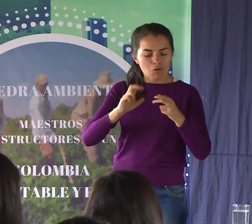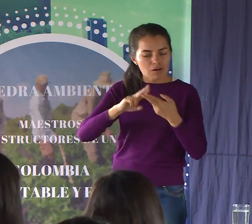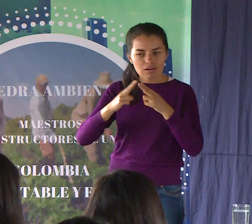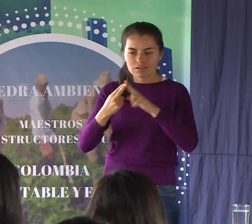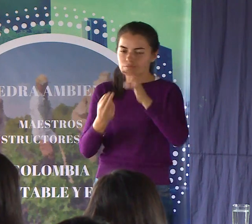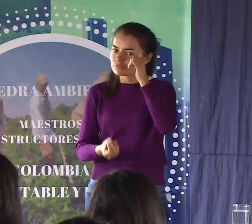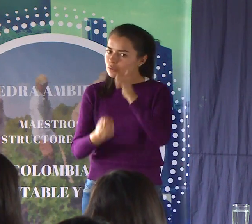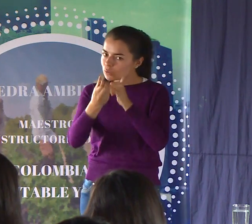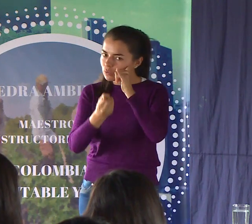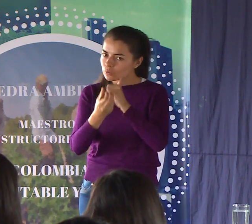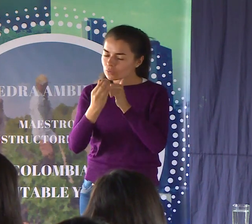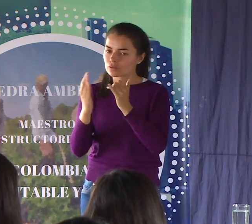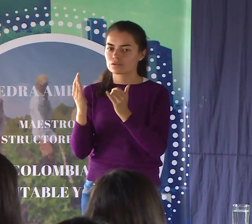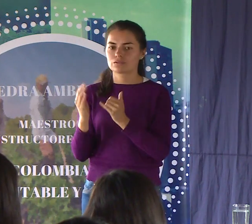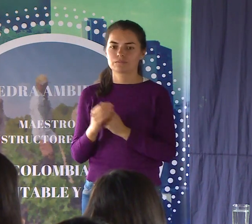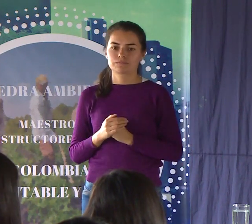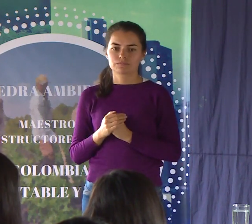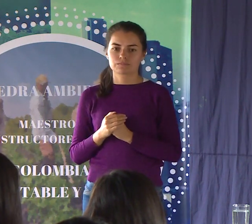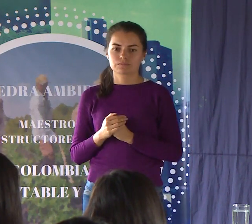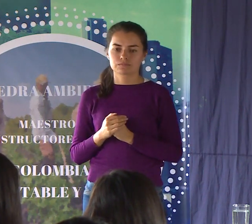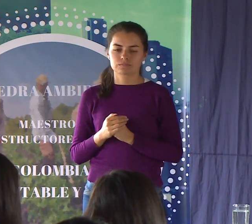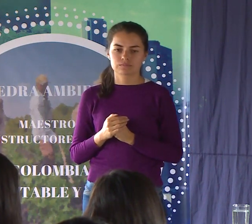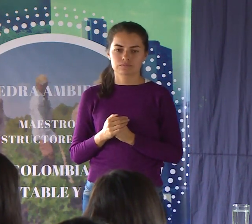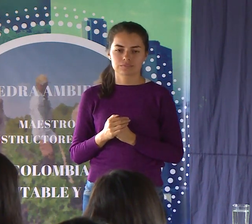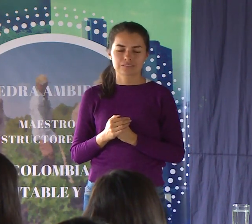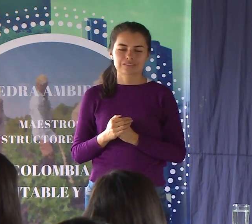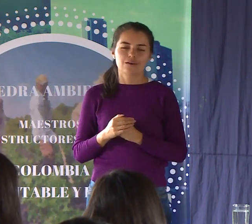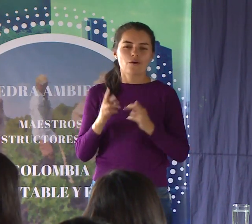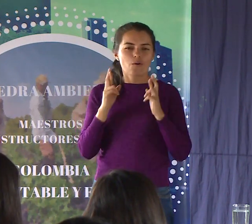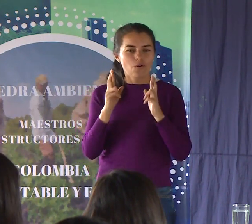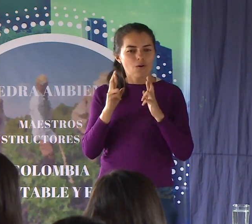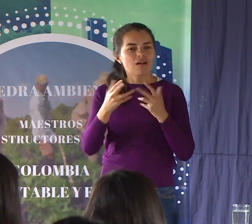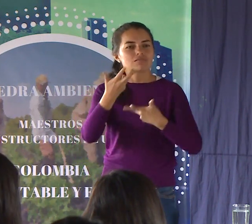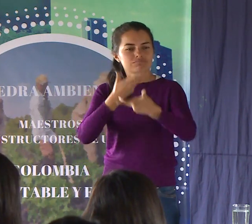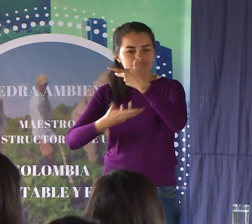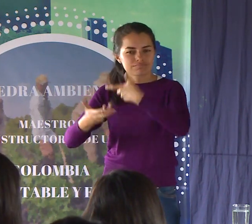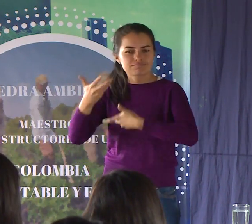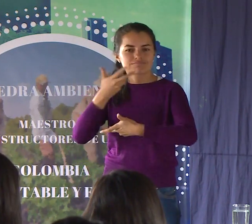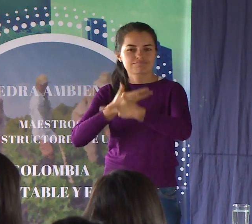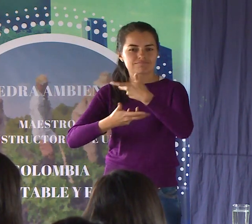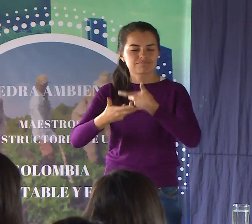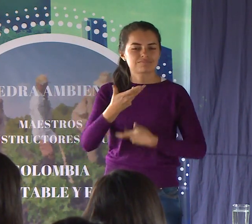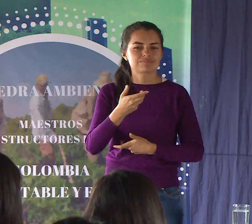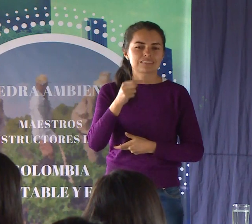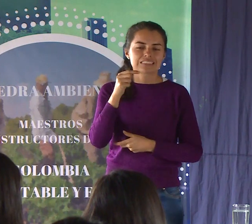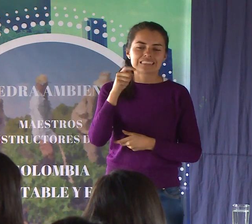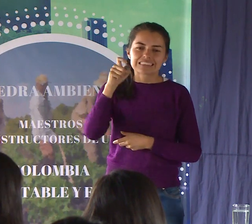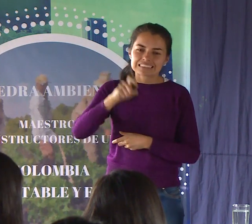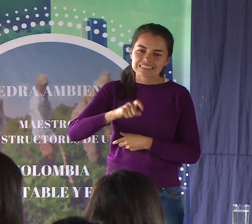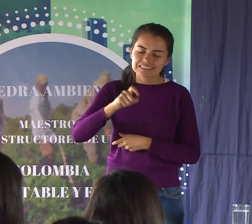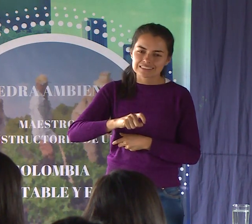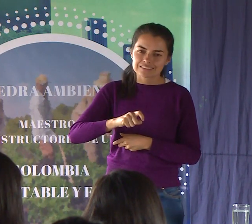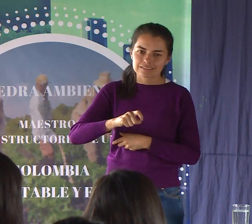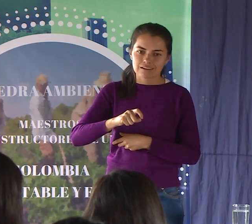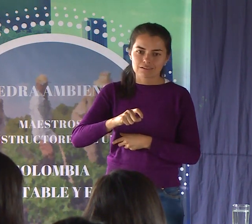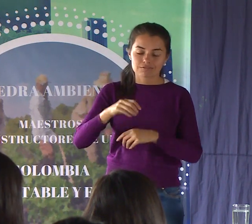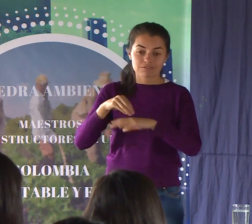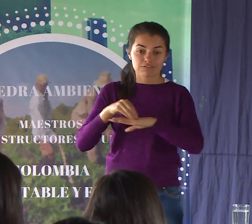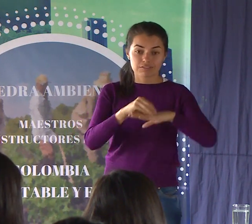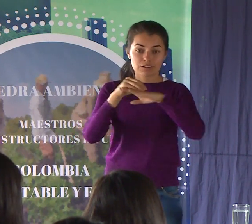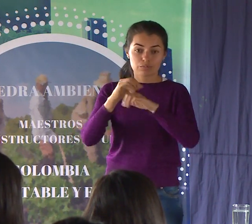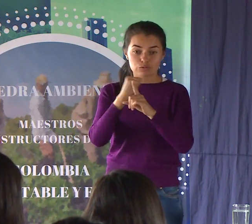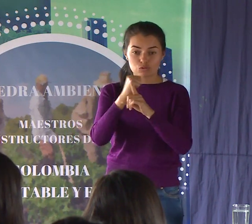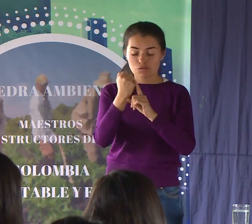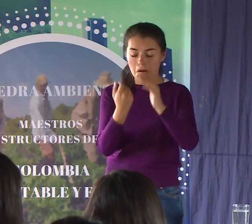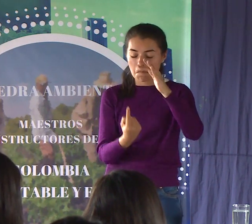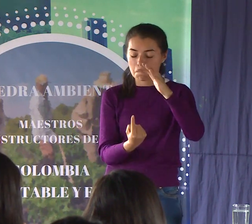educación. Pero ojalá pudiéramos conversar más ampliamente sobre lo que implica este fenómeno social, que a